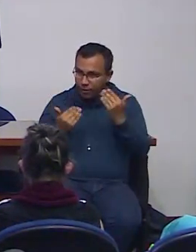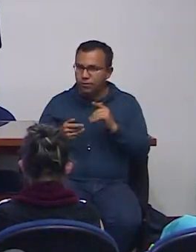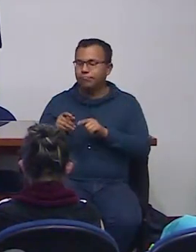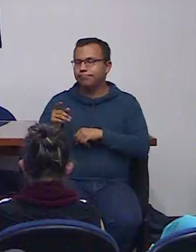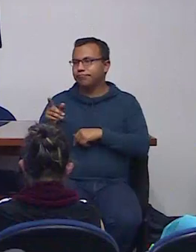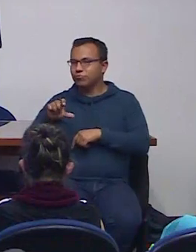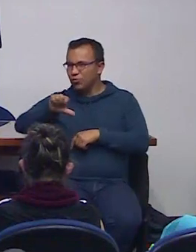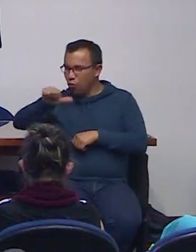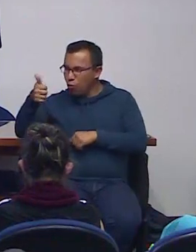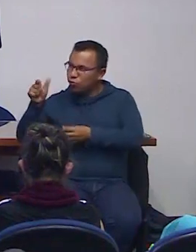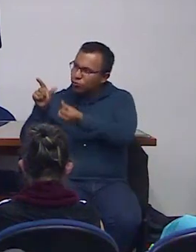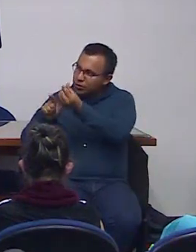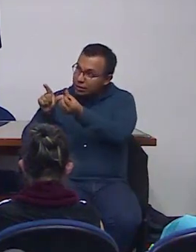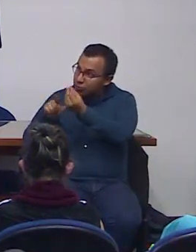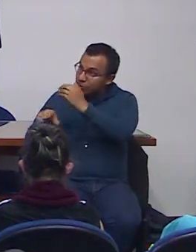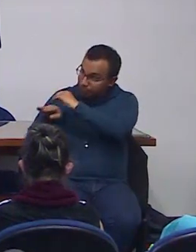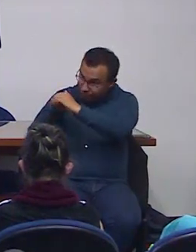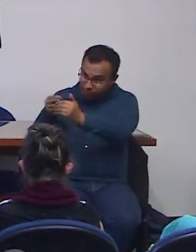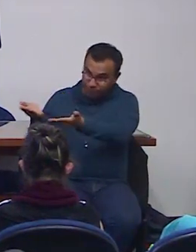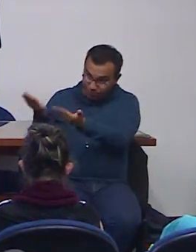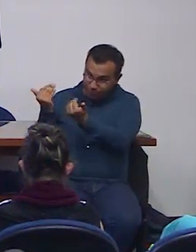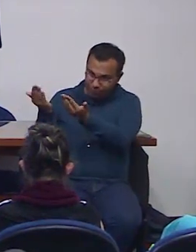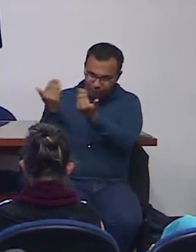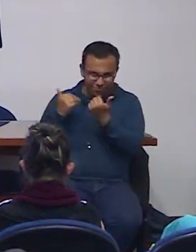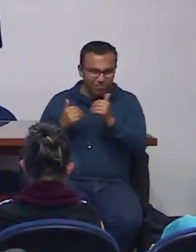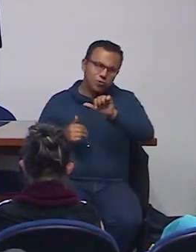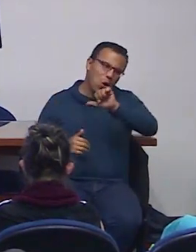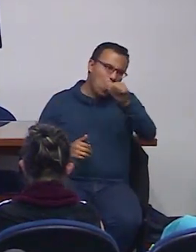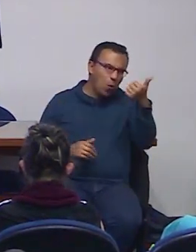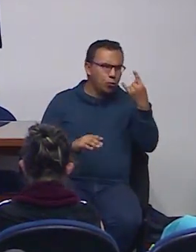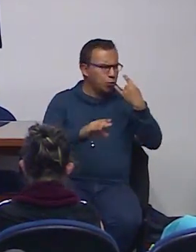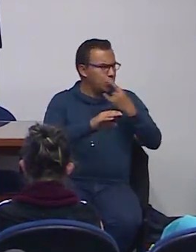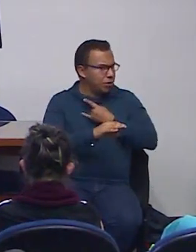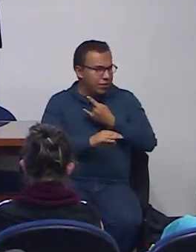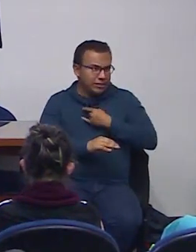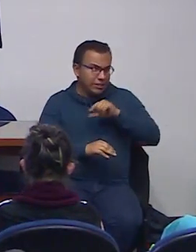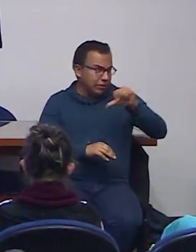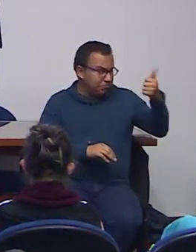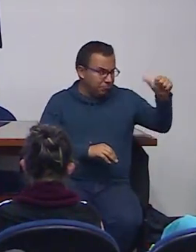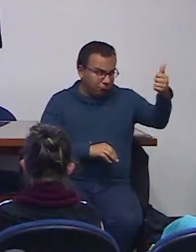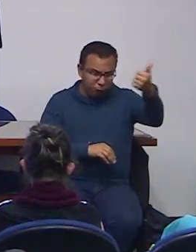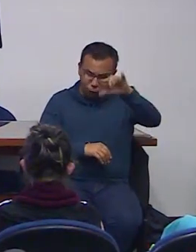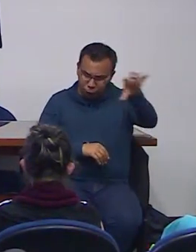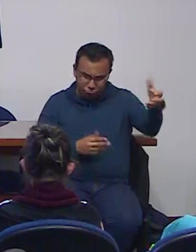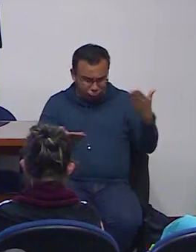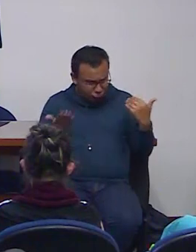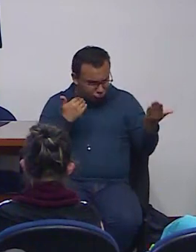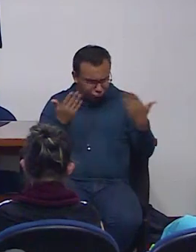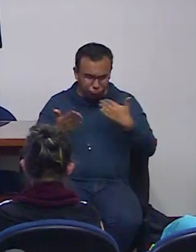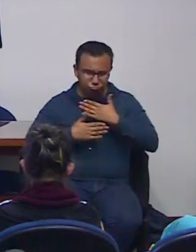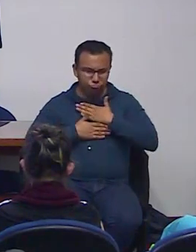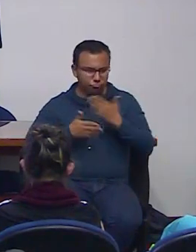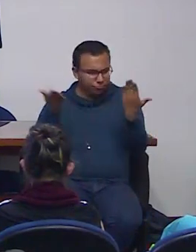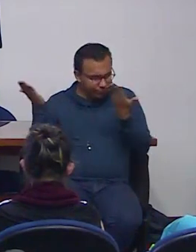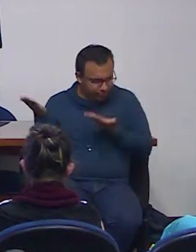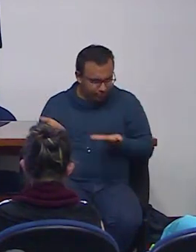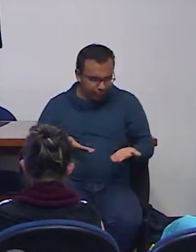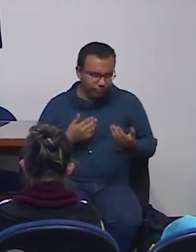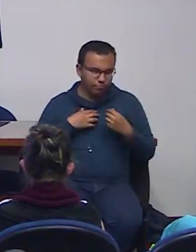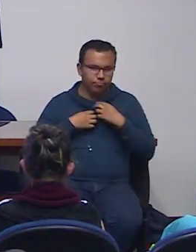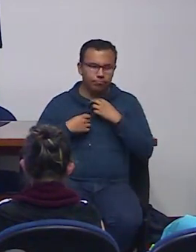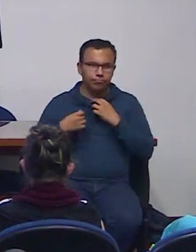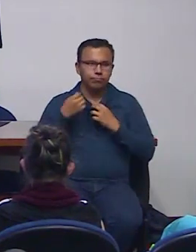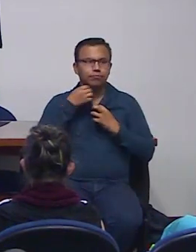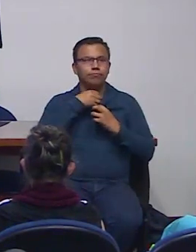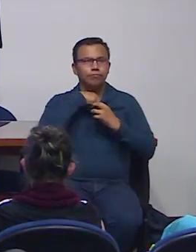de la de otras licenciaturas O personas eh ajenas a la universidad no hay ningún problema Estamos abiertos a la asistencia de todos este